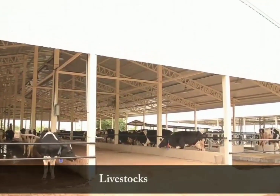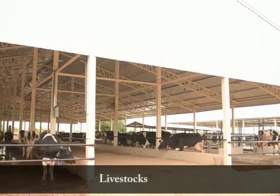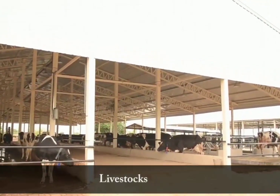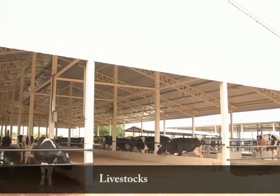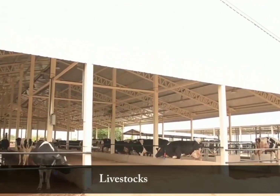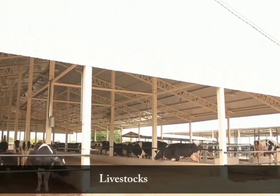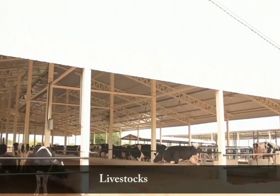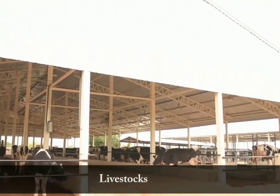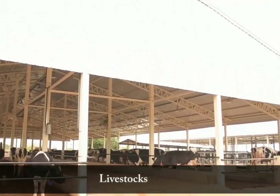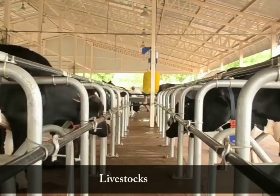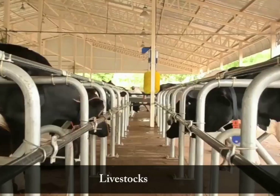पशुधन